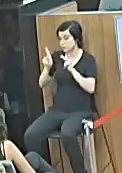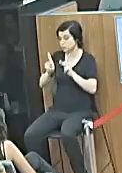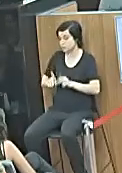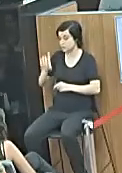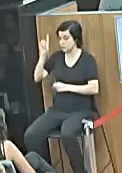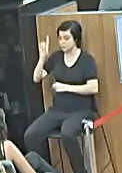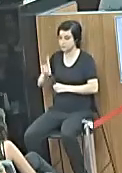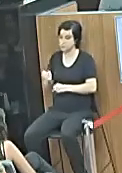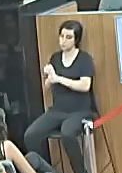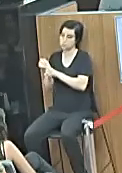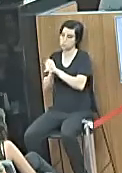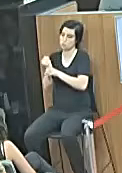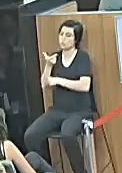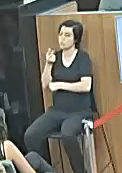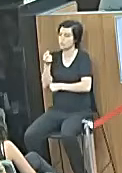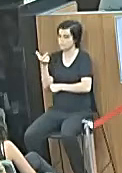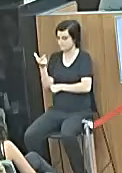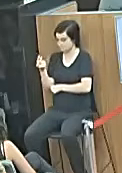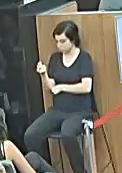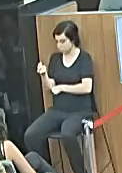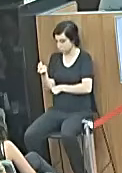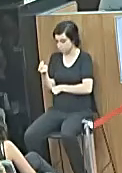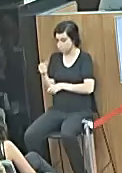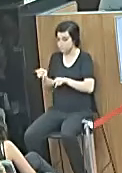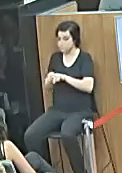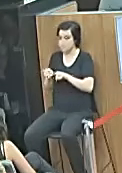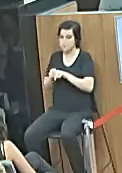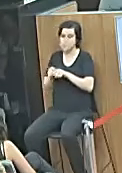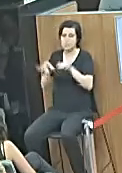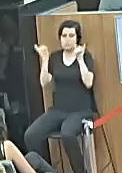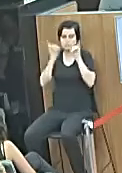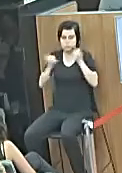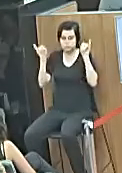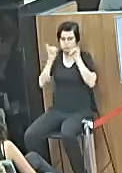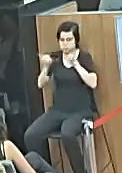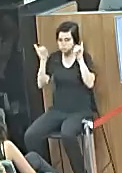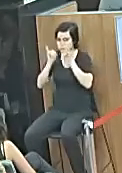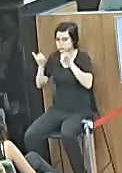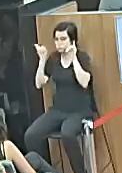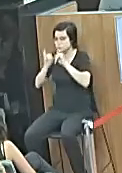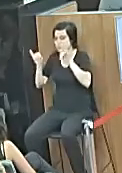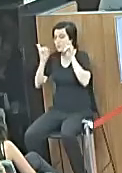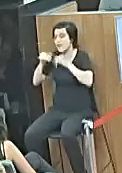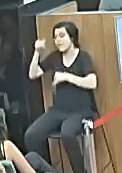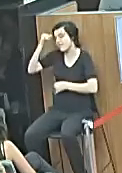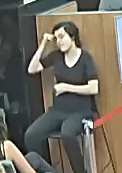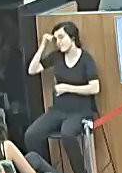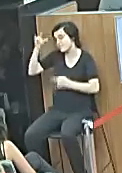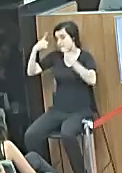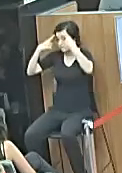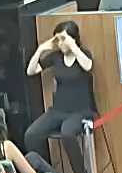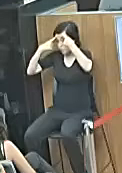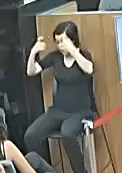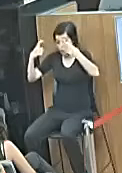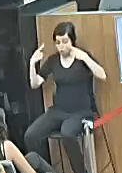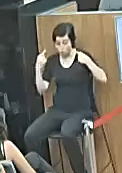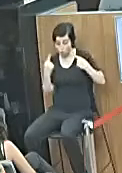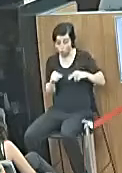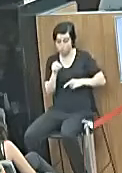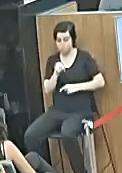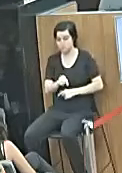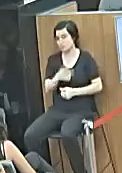2020 realizar campanha permanente de combate à violência contra a pessoa idosa